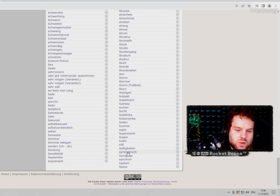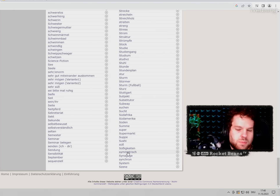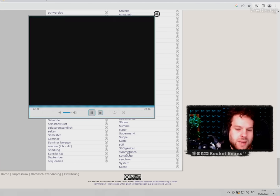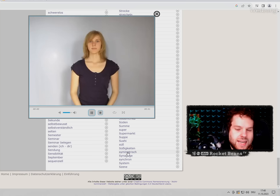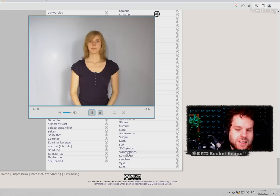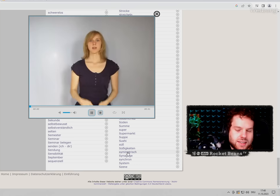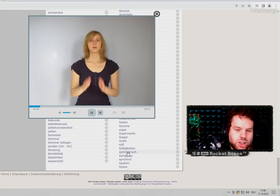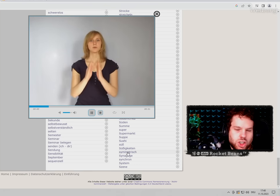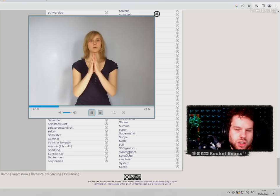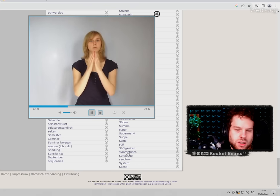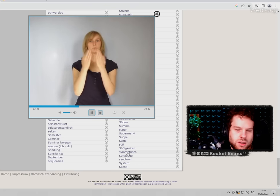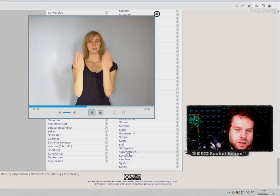Symmetrisch.